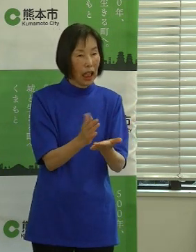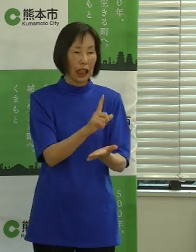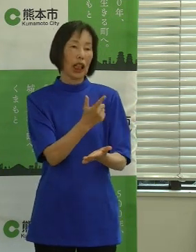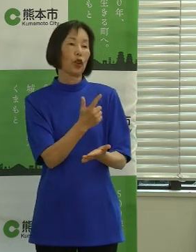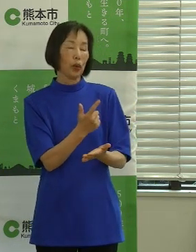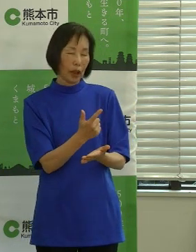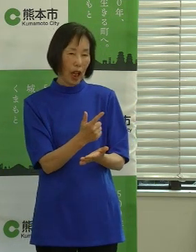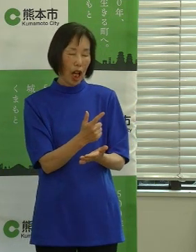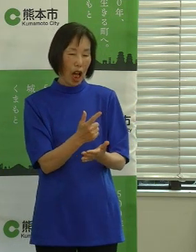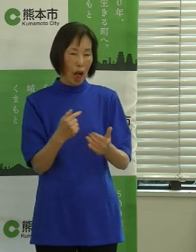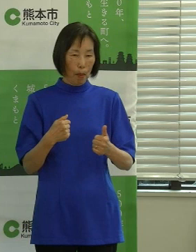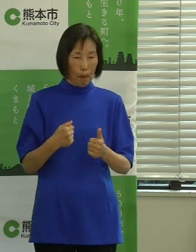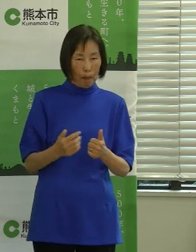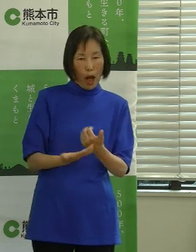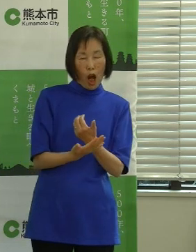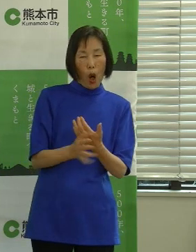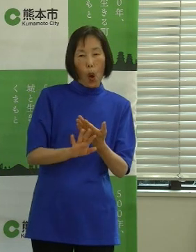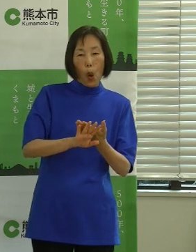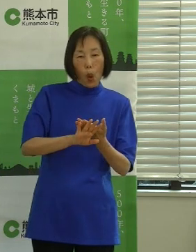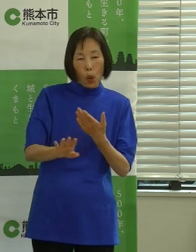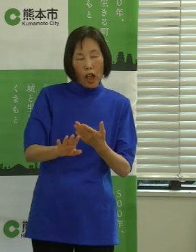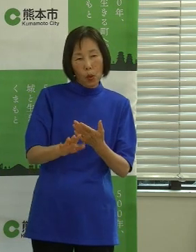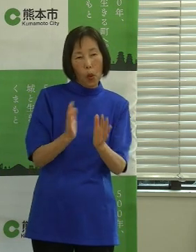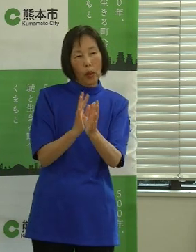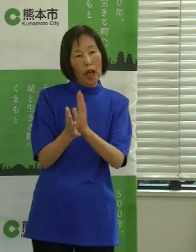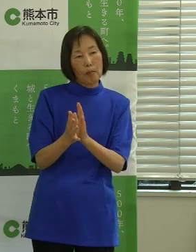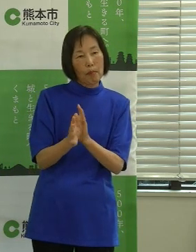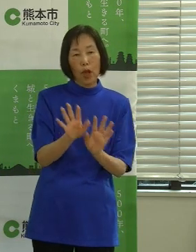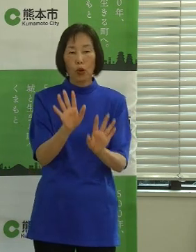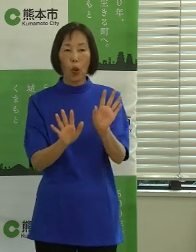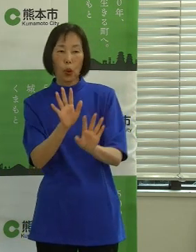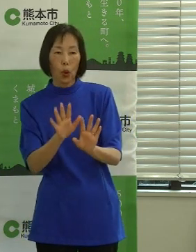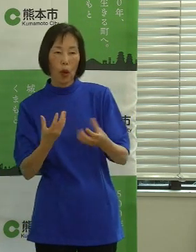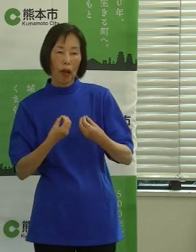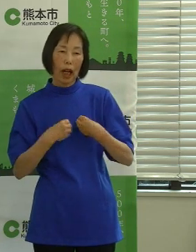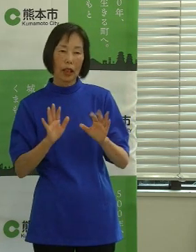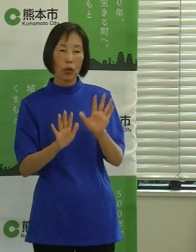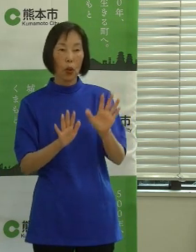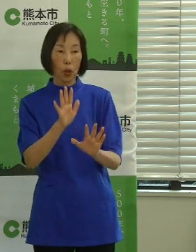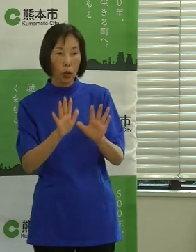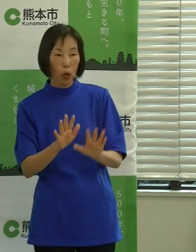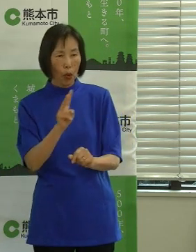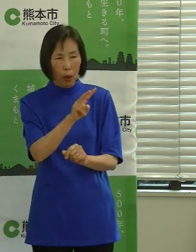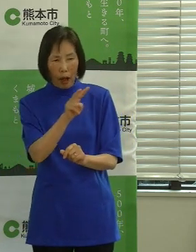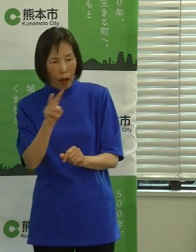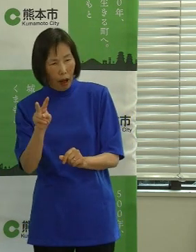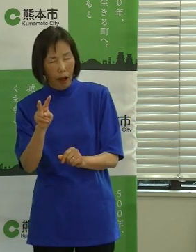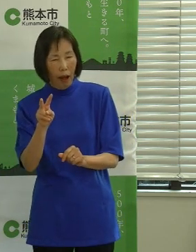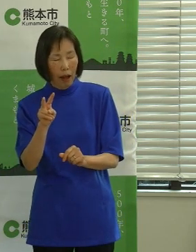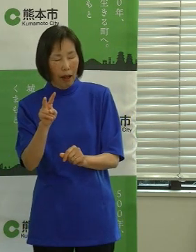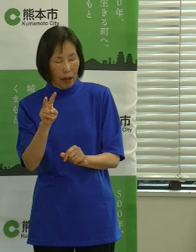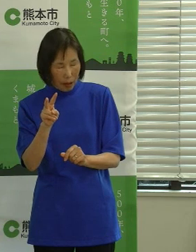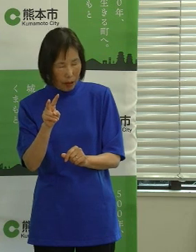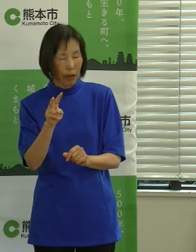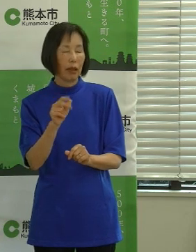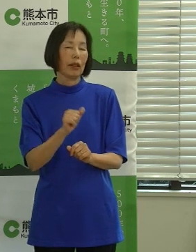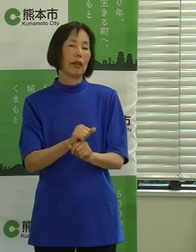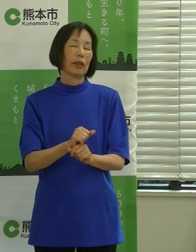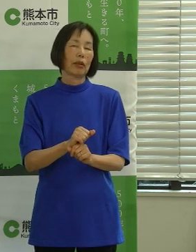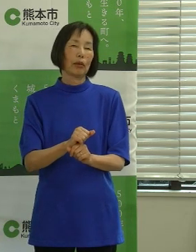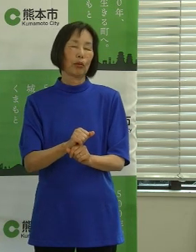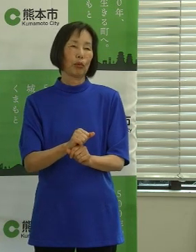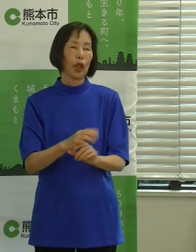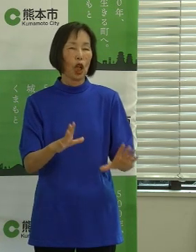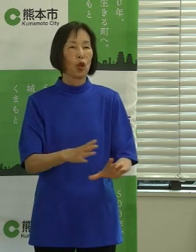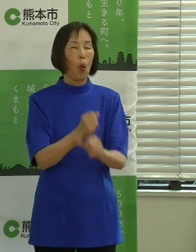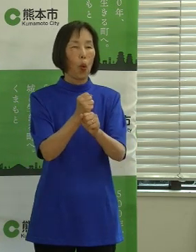った他の自治体の感染状況等々も全部睨みながら、総合この